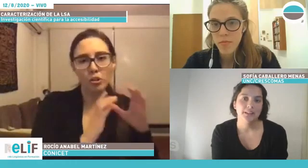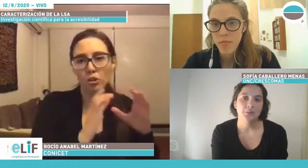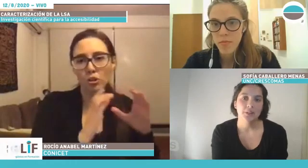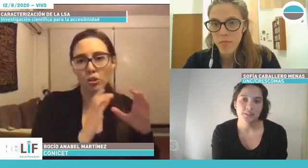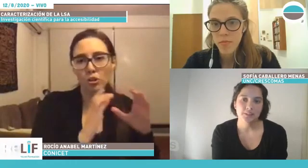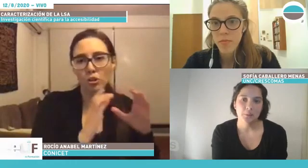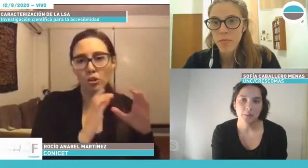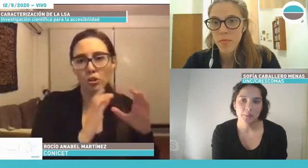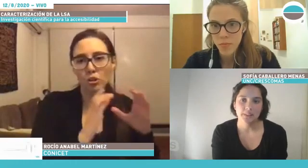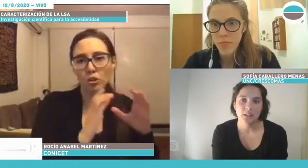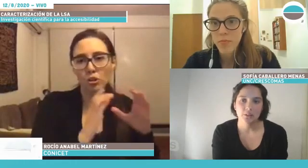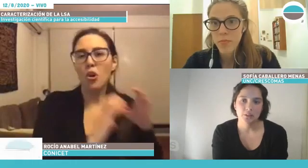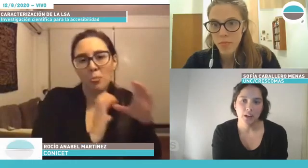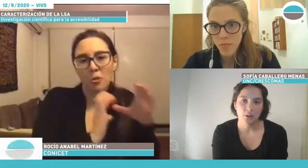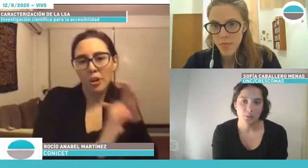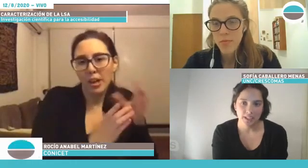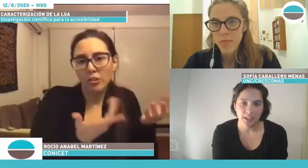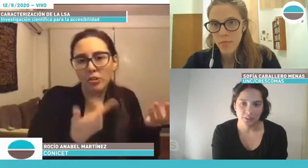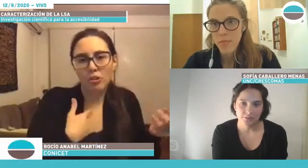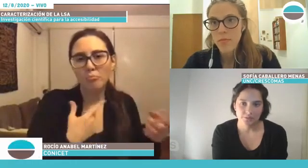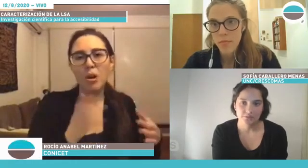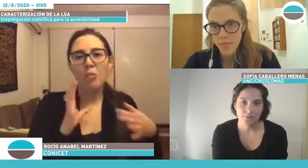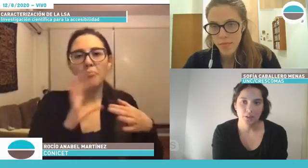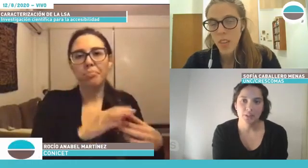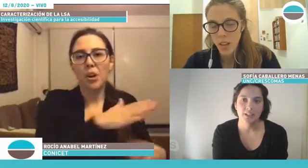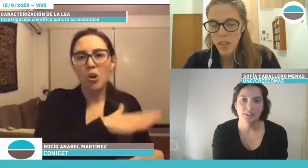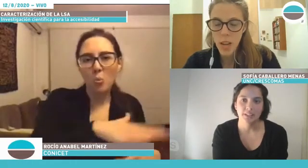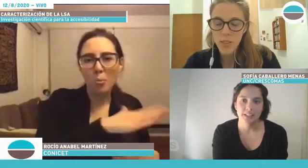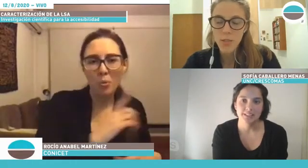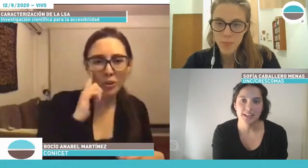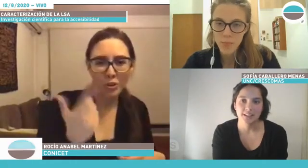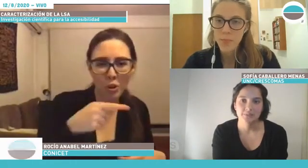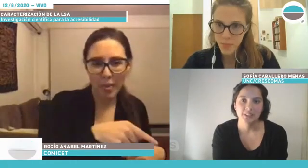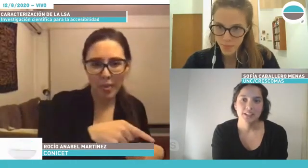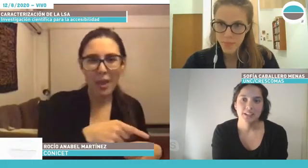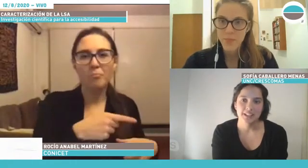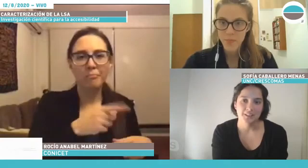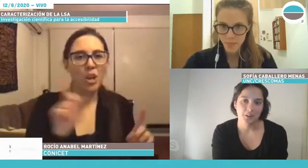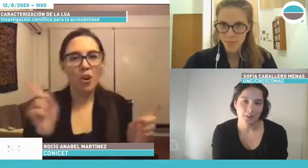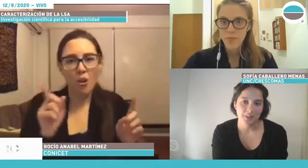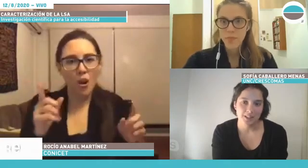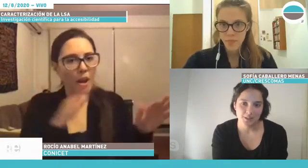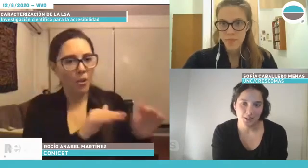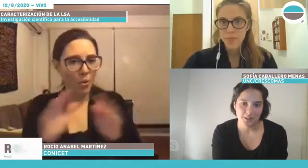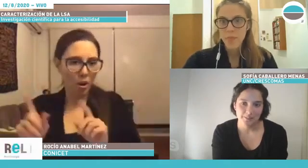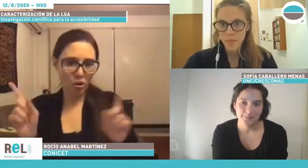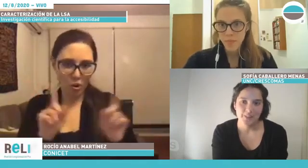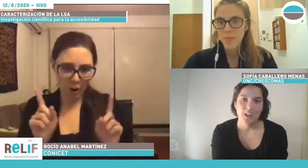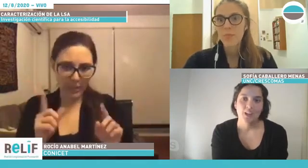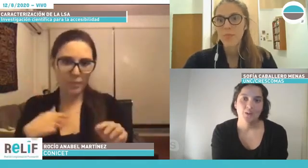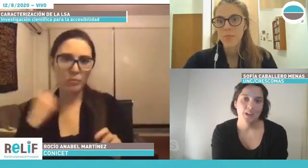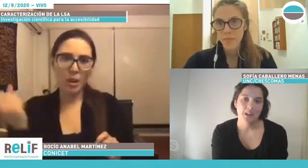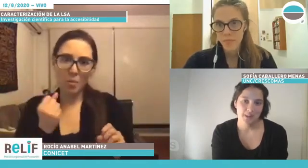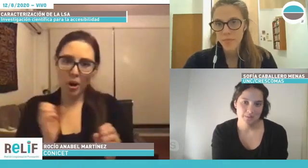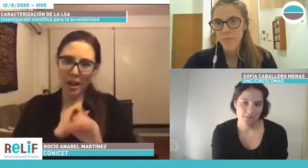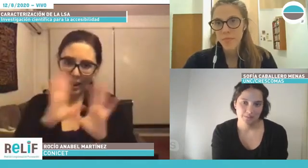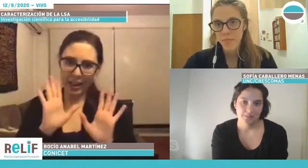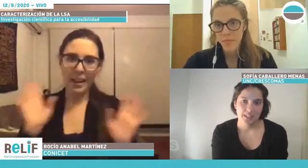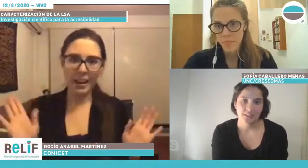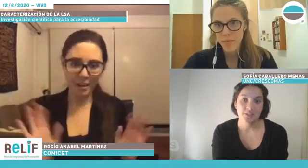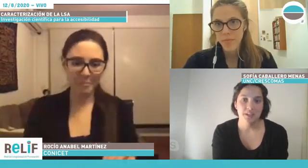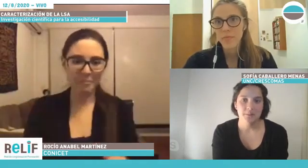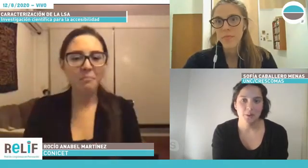el objetivo es, digamos, aprender a comunicarnos en el Exacto. LSA, con la comunidad sorda. No es lo